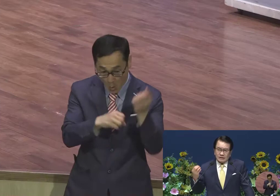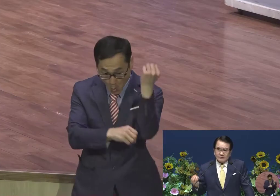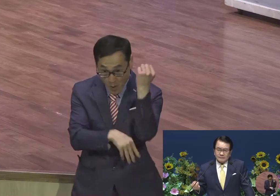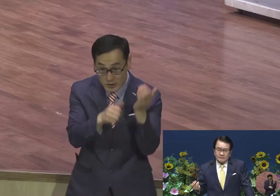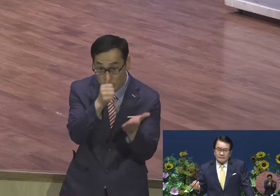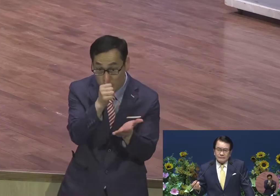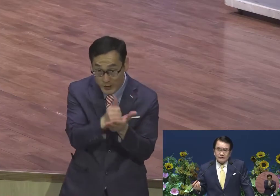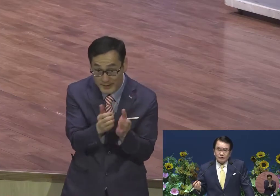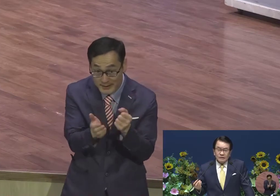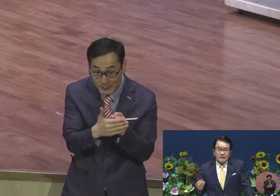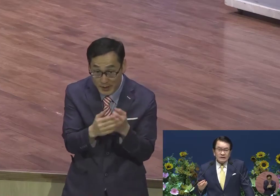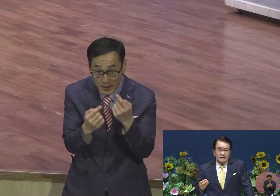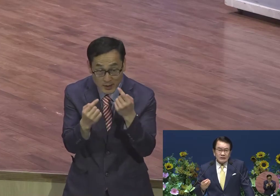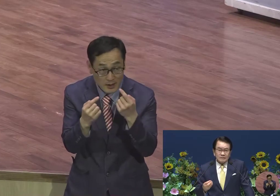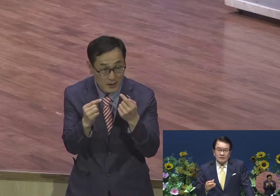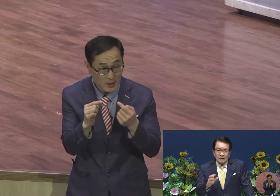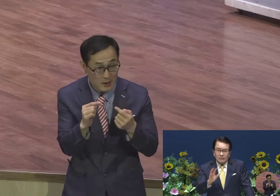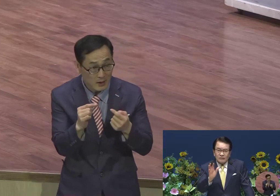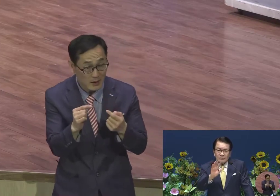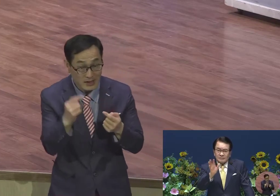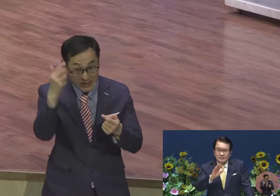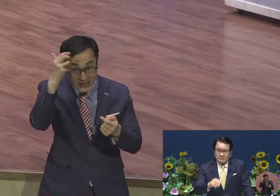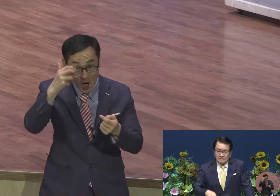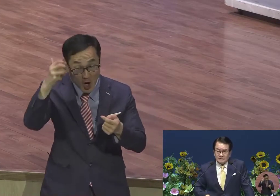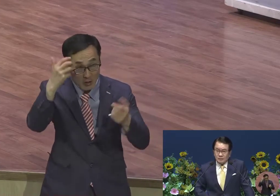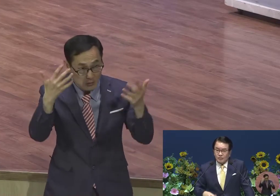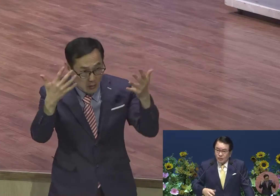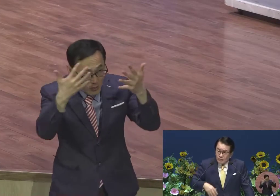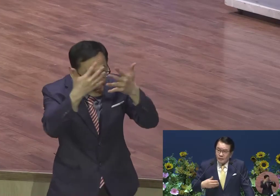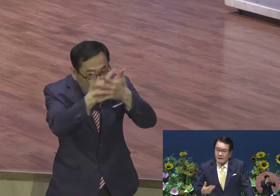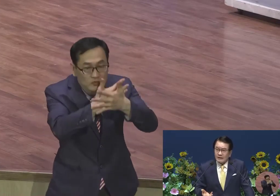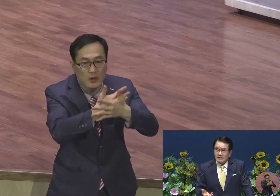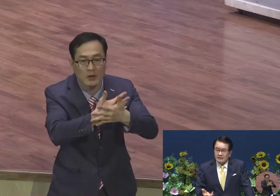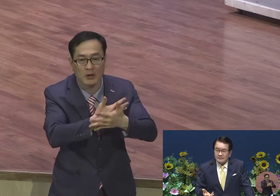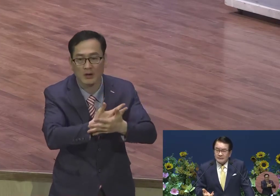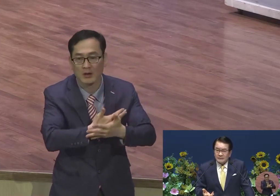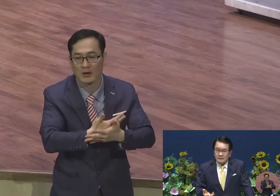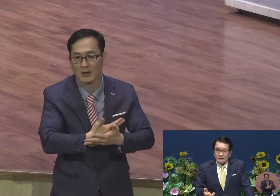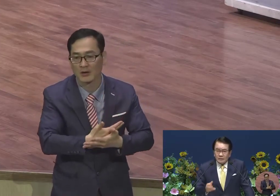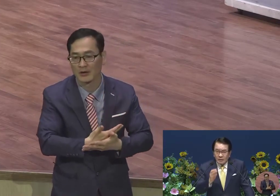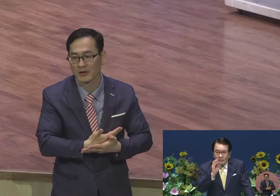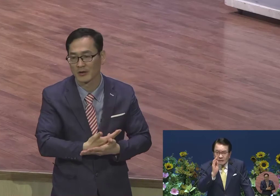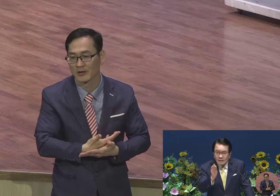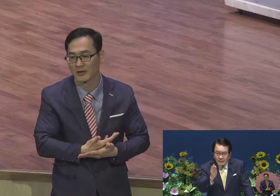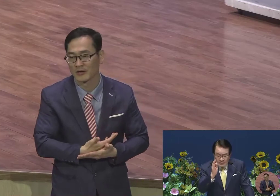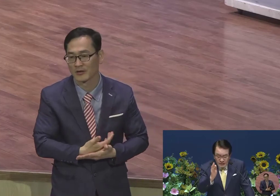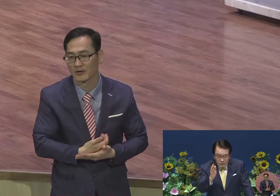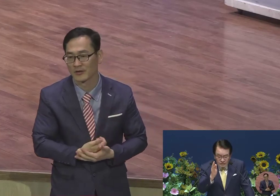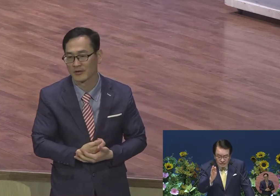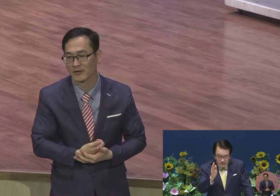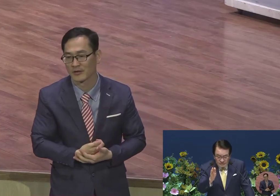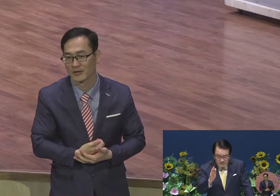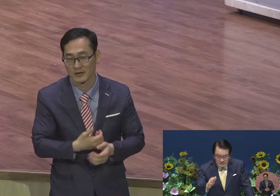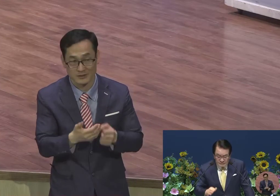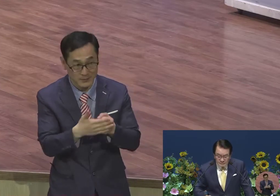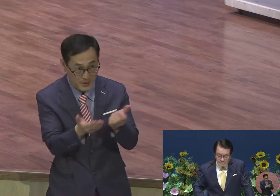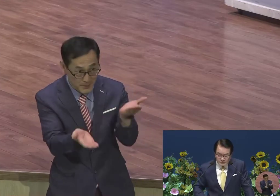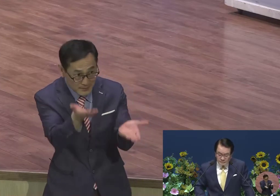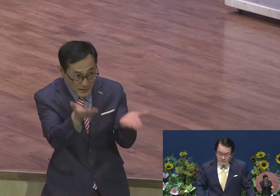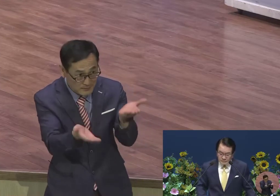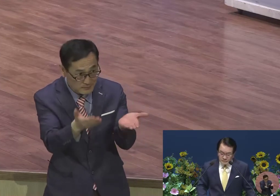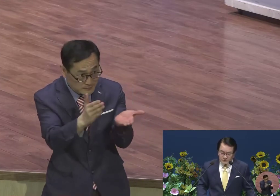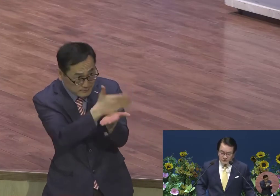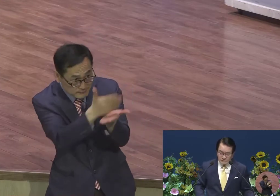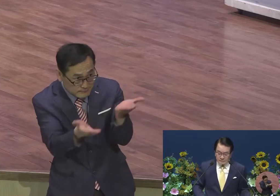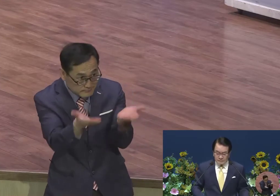어두워진 사람 원조에 있는 사람 명의 눈이 없어요 구원을 못 받았기 때문에 모든 게 판단이 우신적이예요